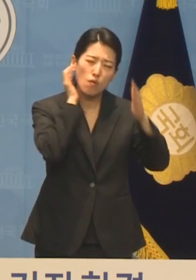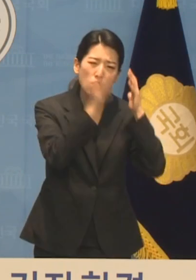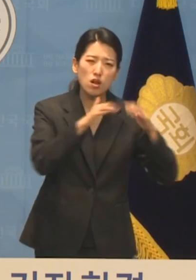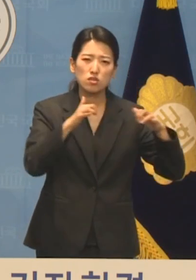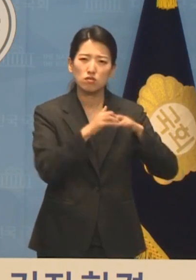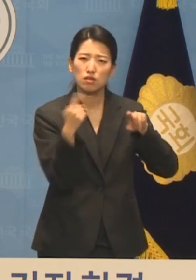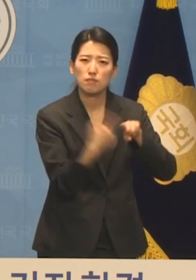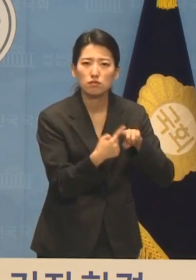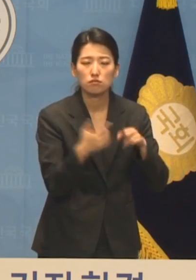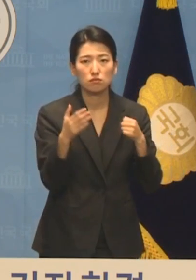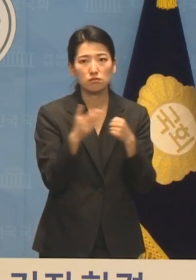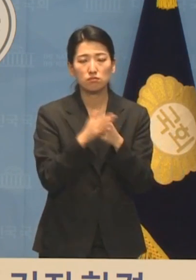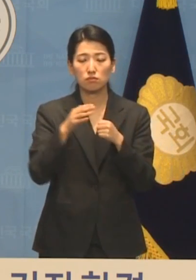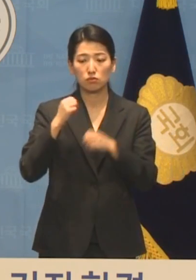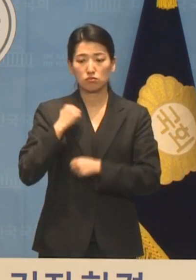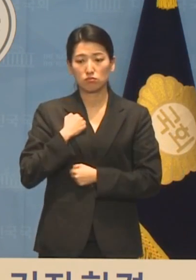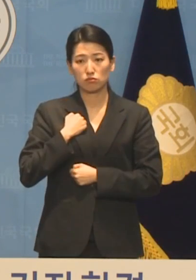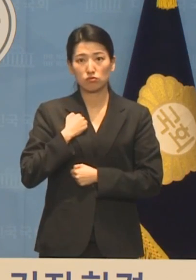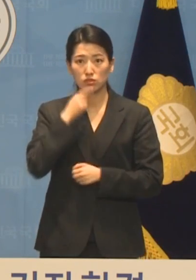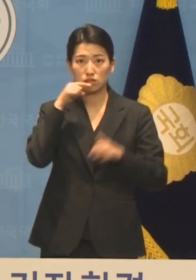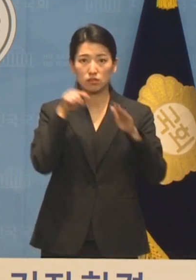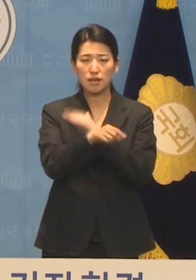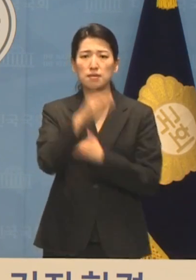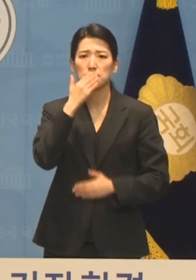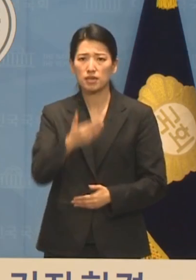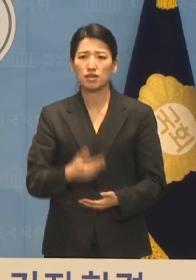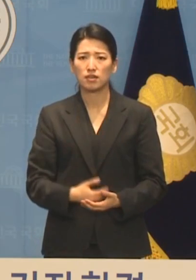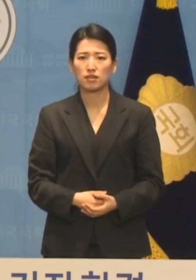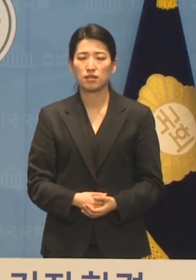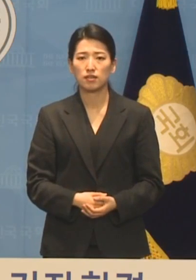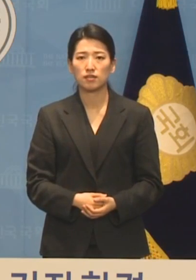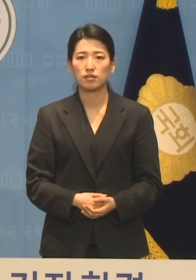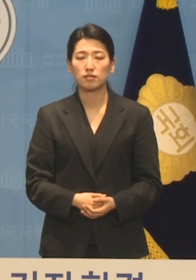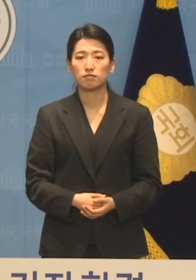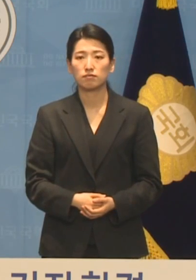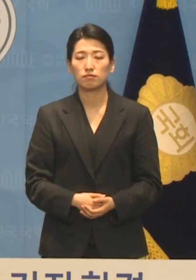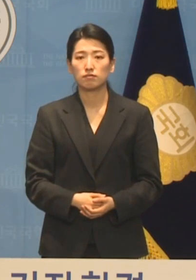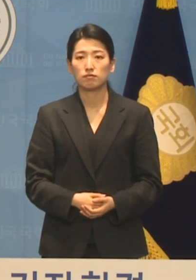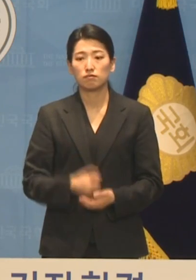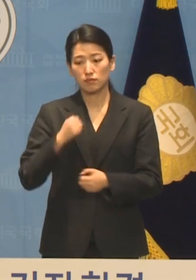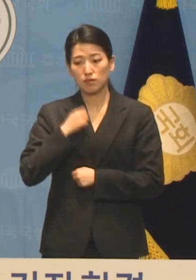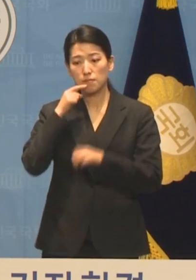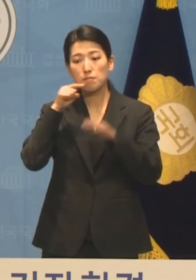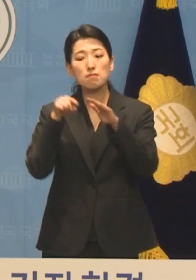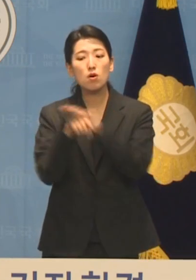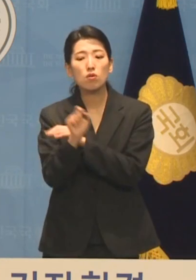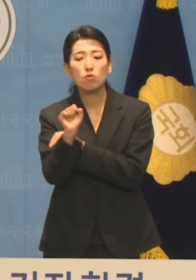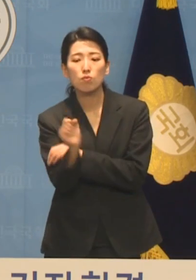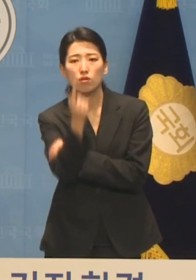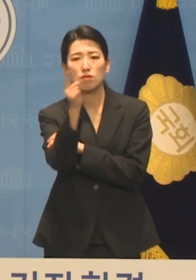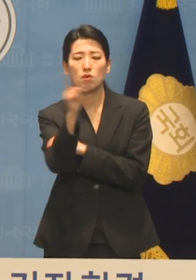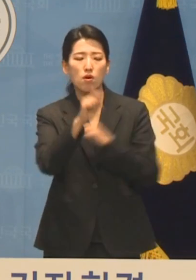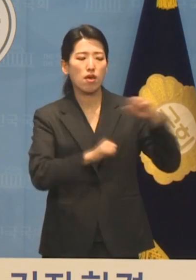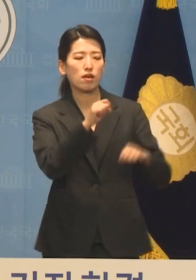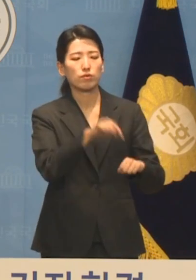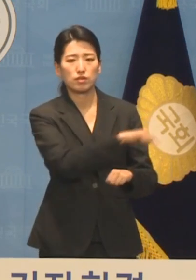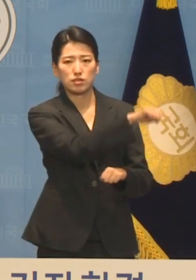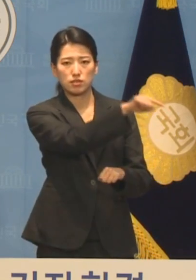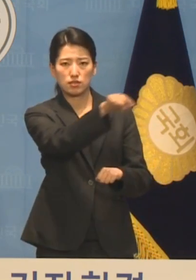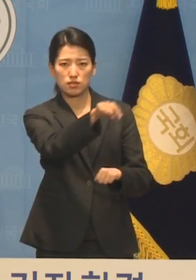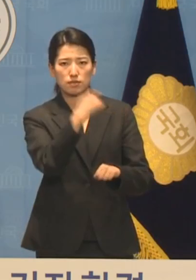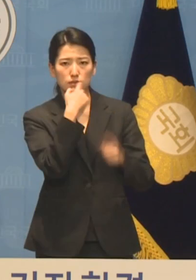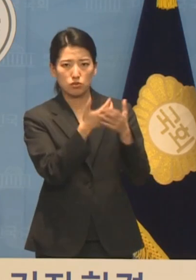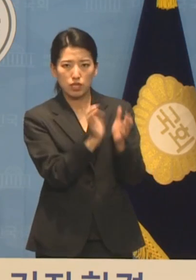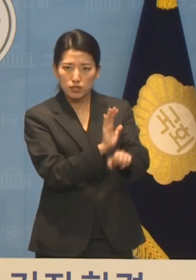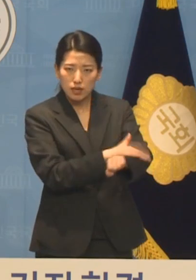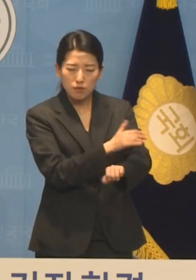여부 등이 이 사건 심리의 핵심입니다. 계엄의 원인이 된 행위에 대한 심리